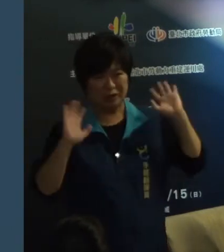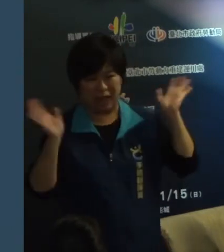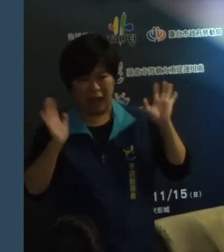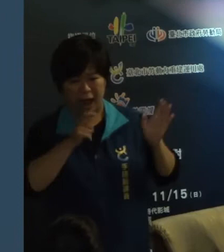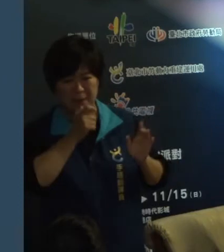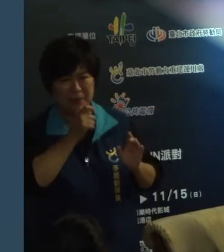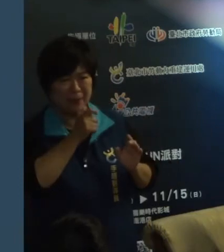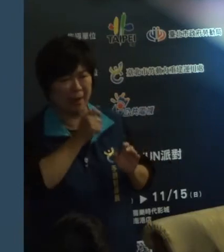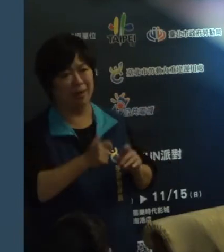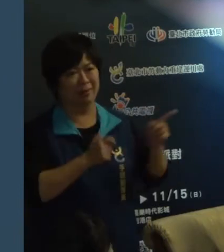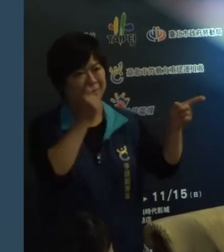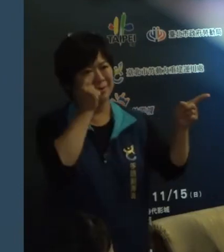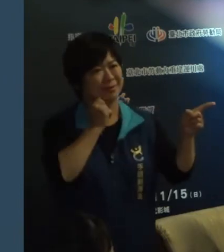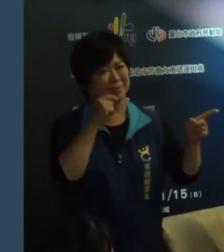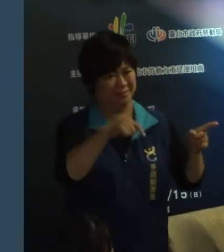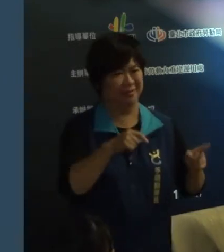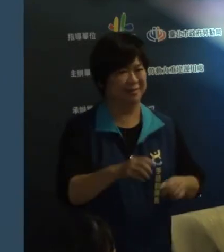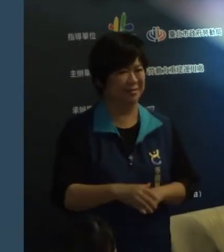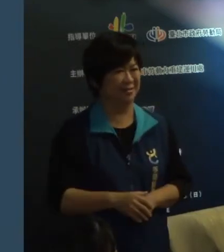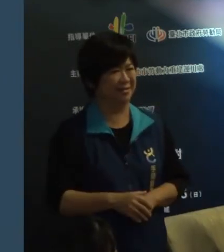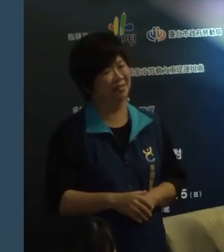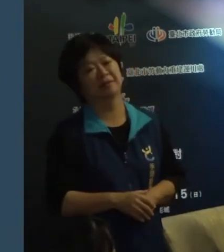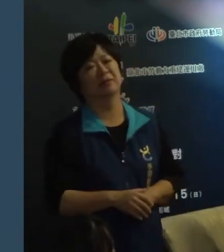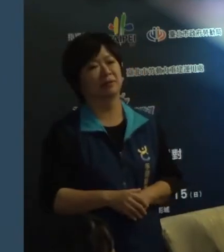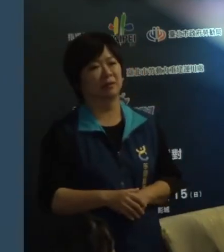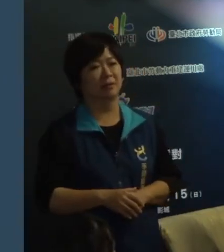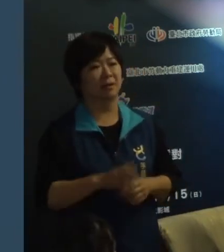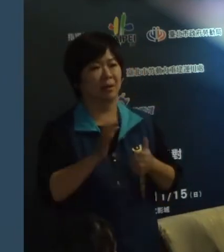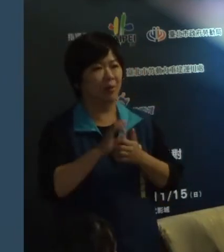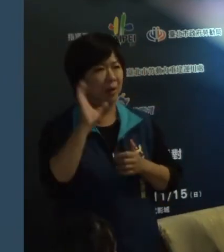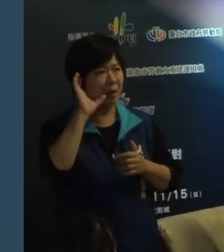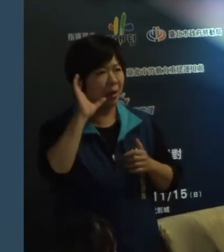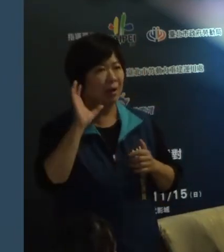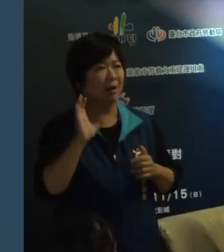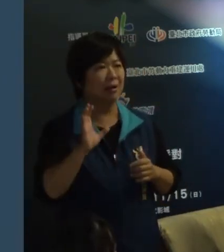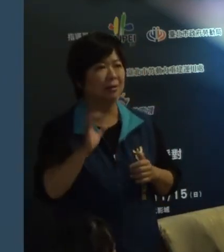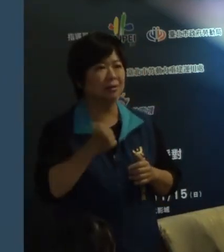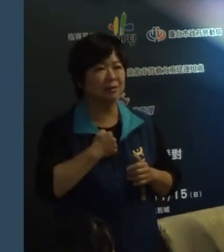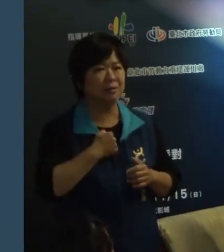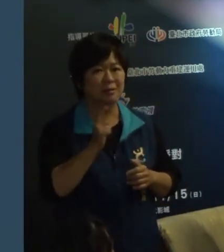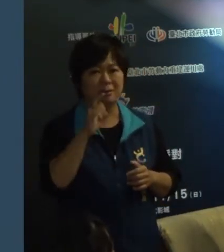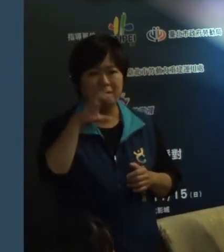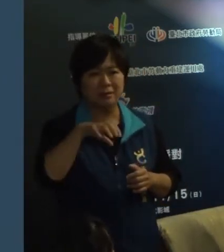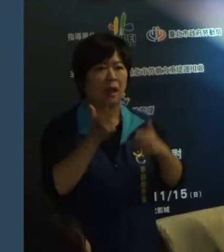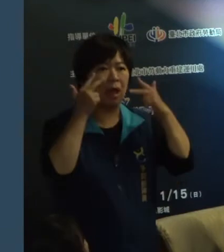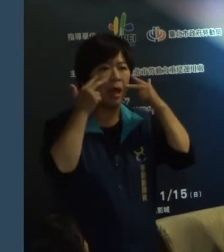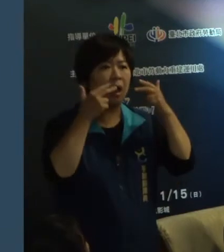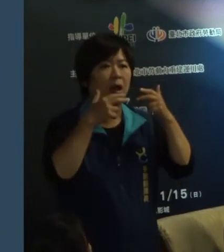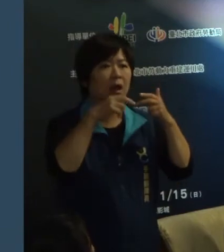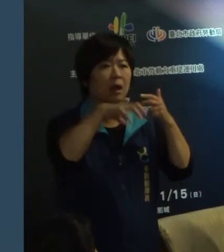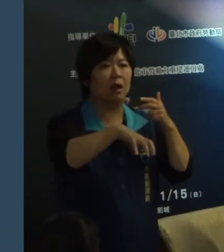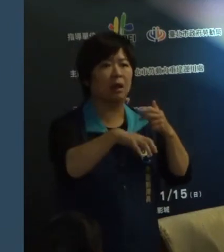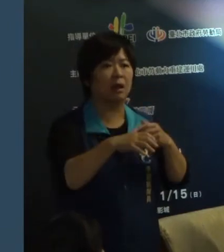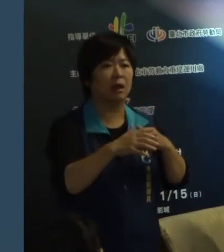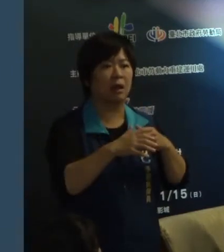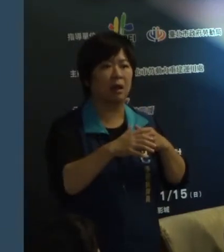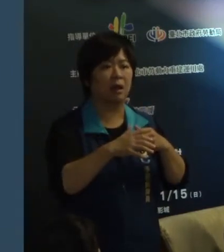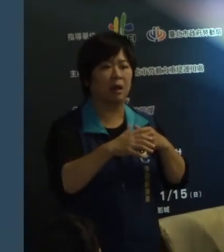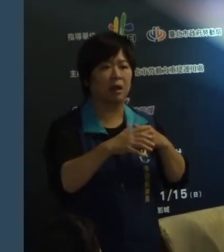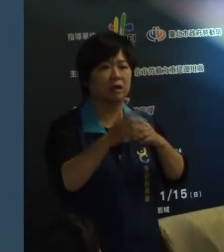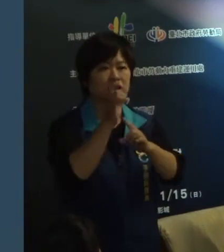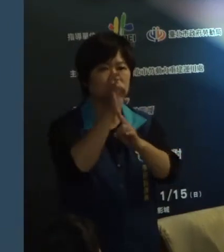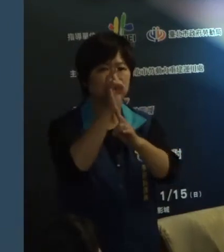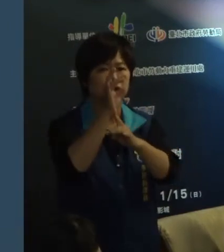其实我很喜欢这一段，你知道吗？大家可以听得出来那是什么样的地方吗？这个是新